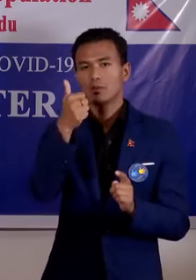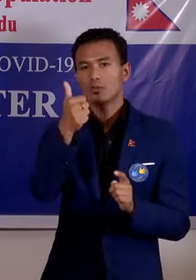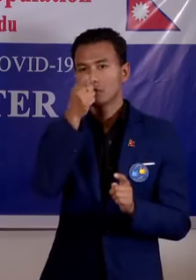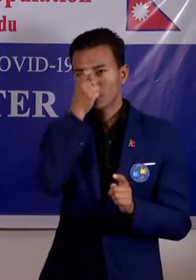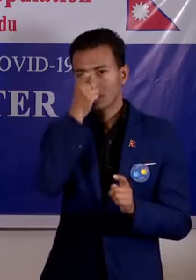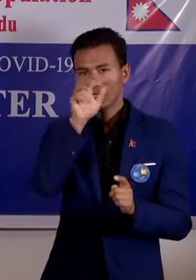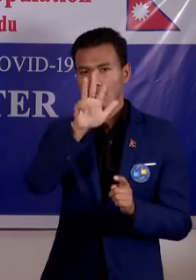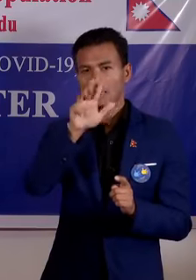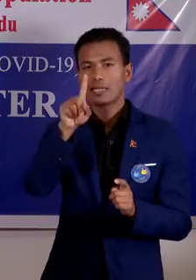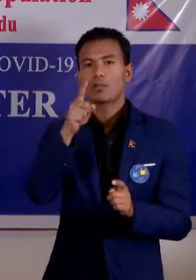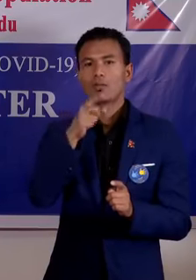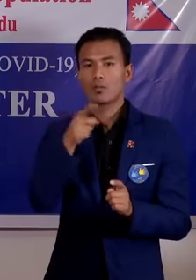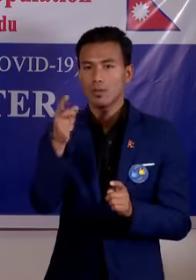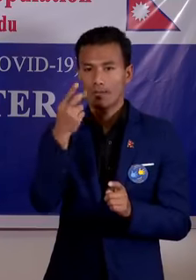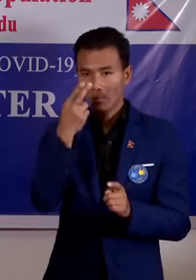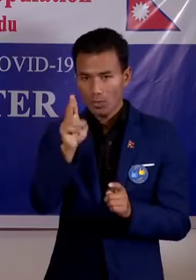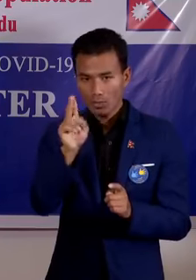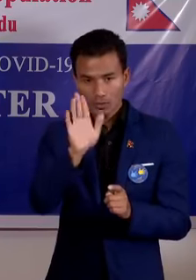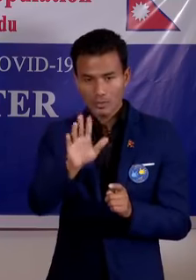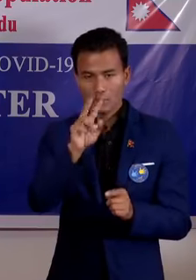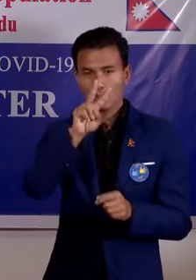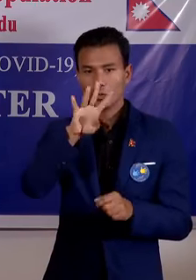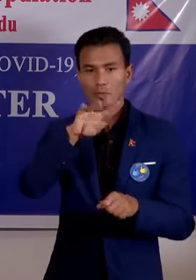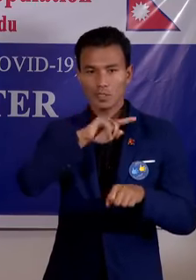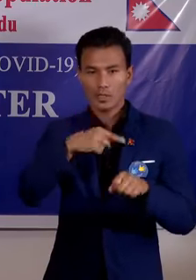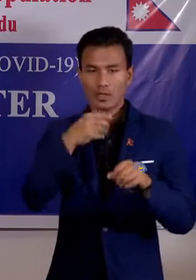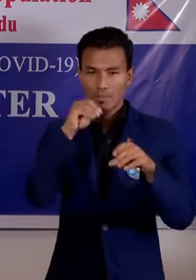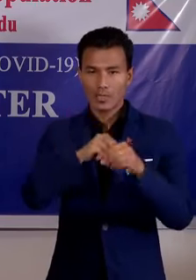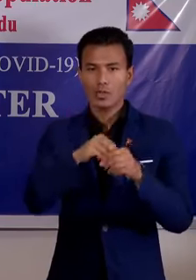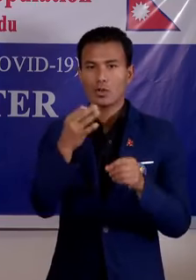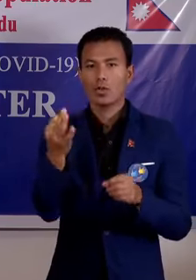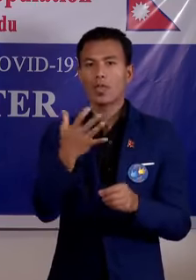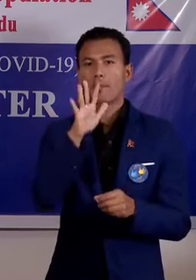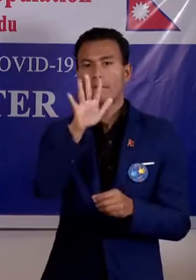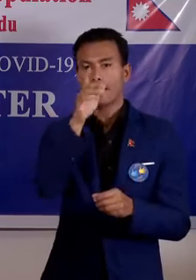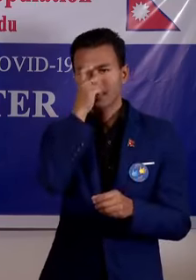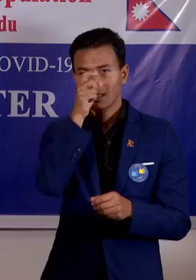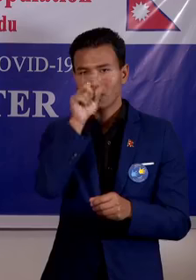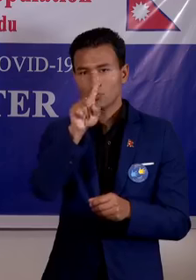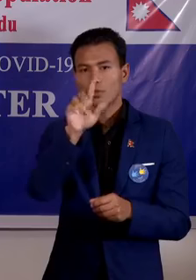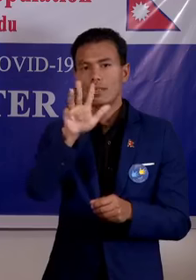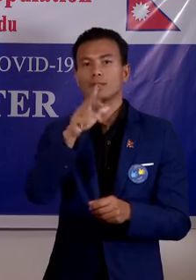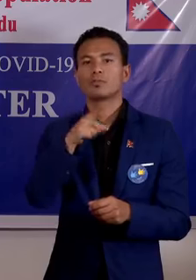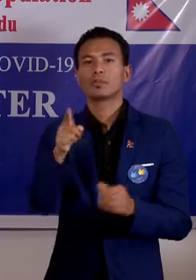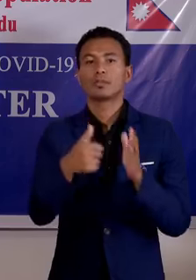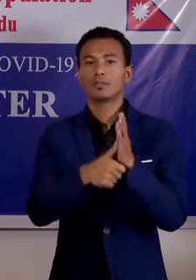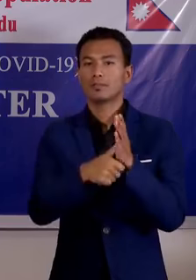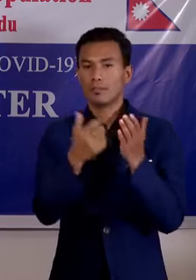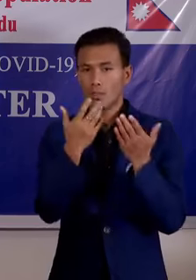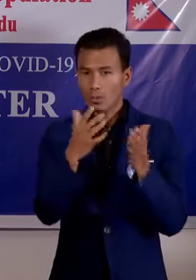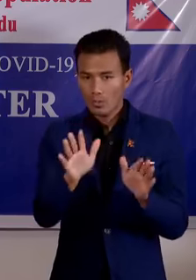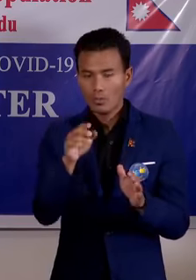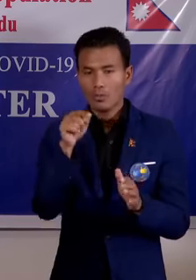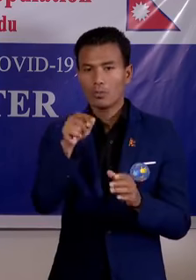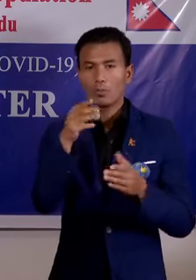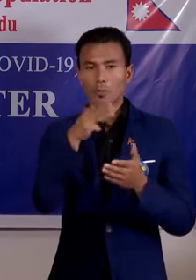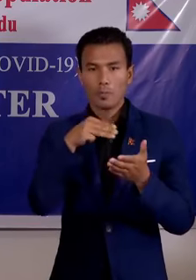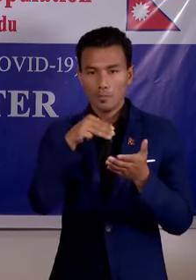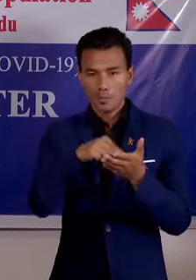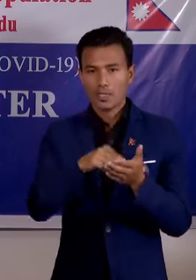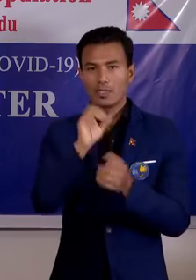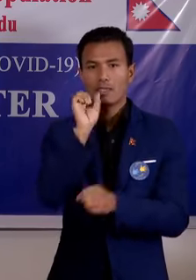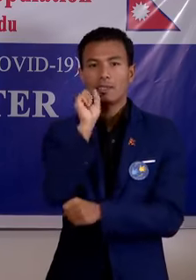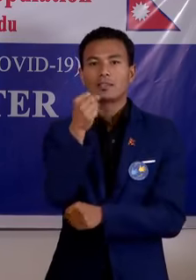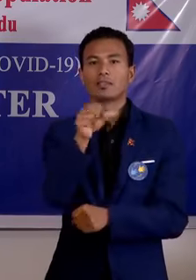5691 भएको छ, जसमध्ये गत 24 घण्टामा नयाँ 519 छ। तीमध्ये